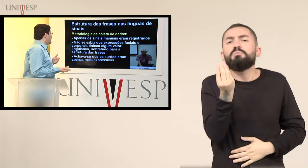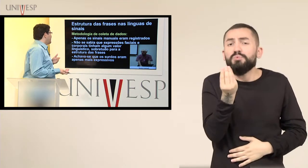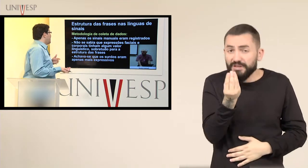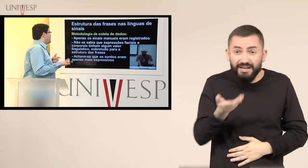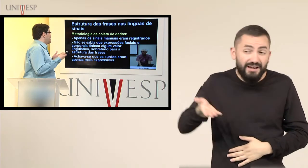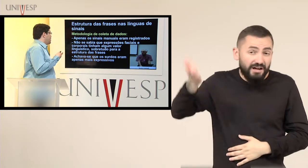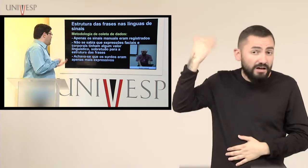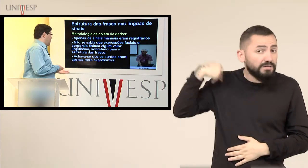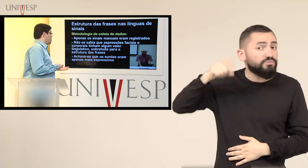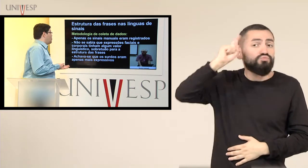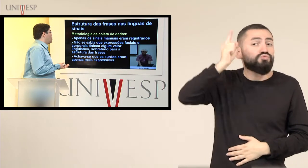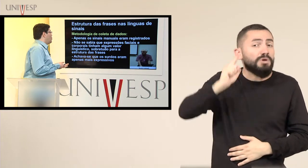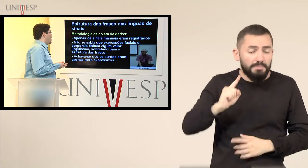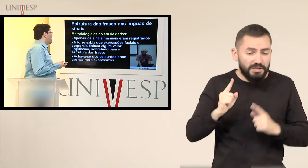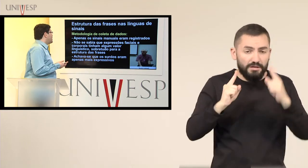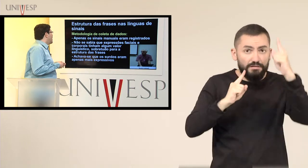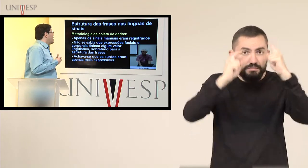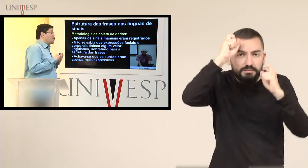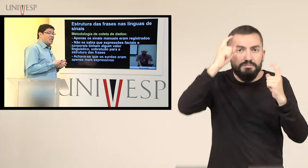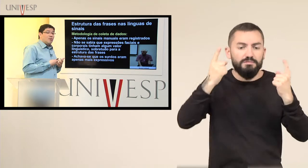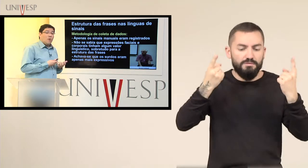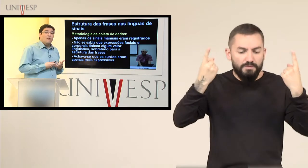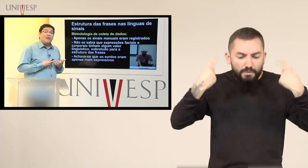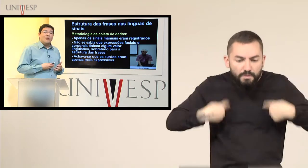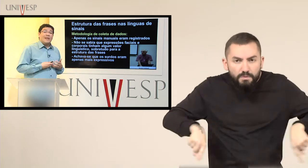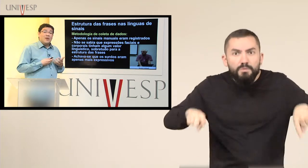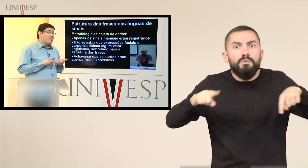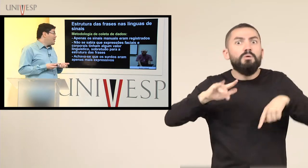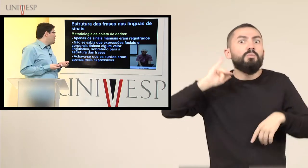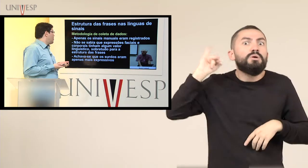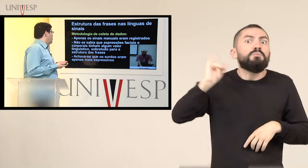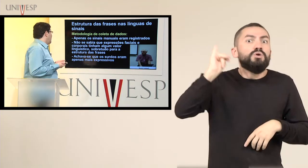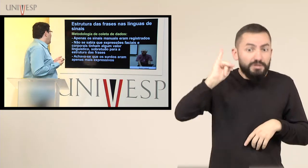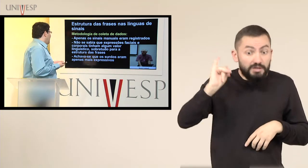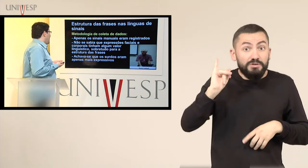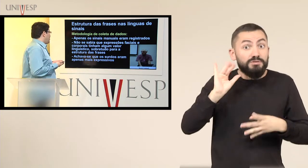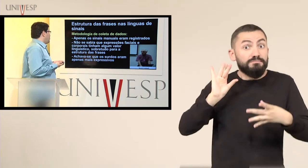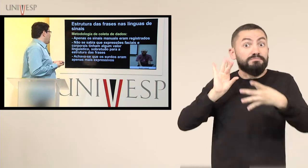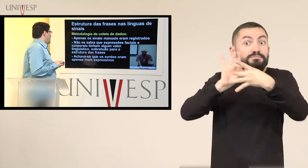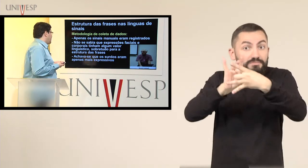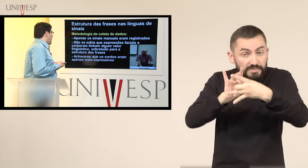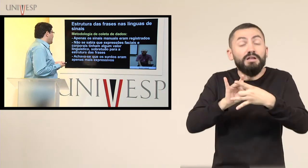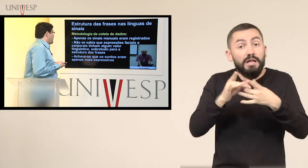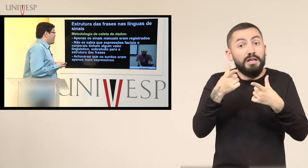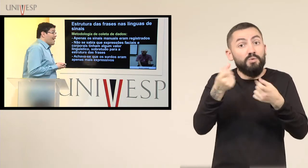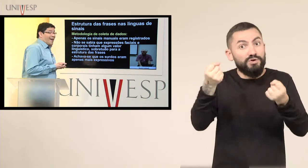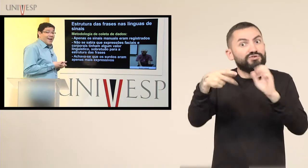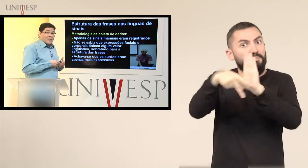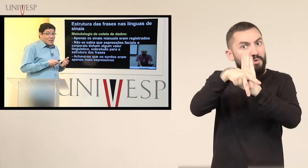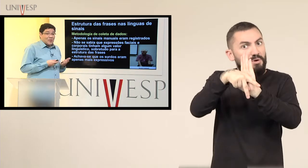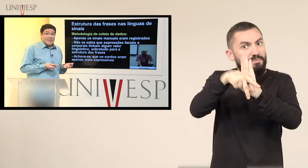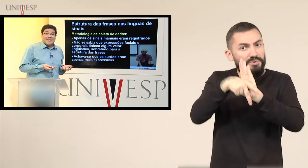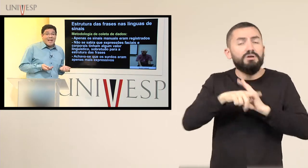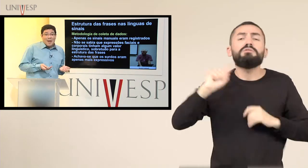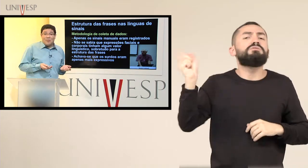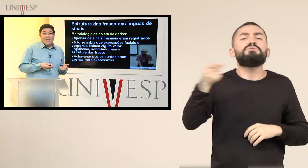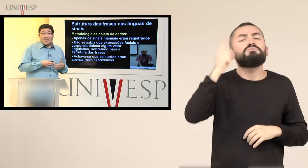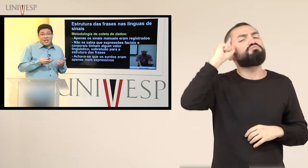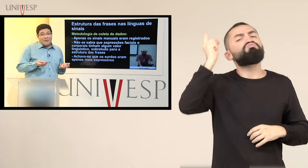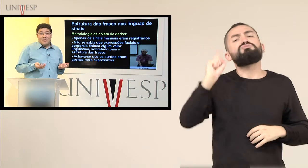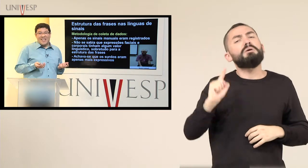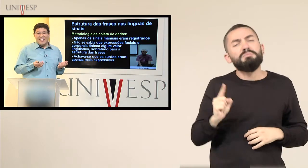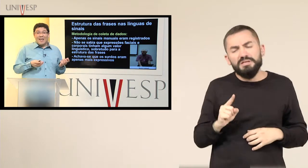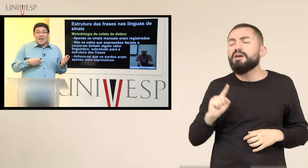expressões faciais e as expressões corporais tinham algum valor linguístico para a estrutura das frases. As pessoas nessa